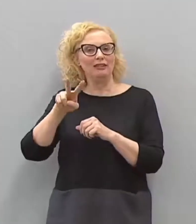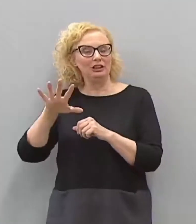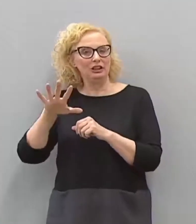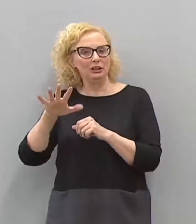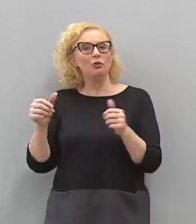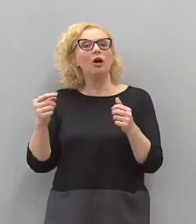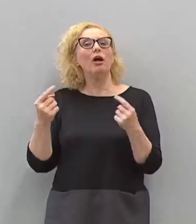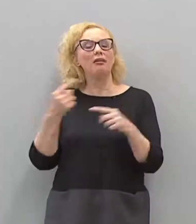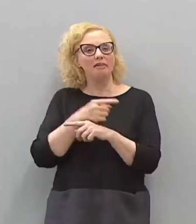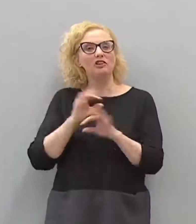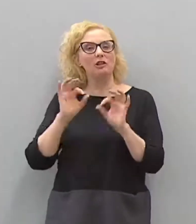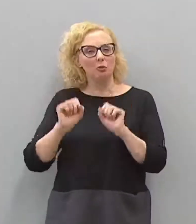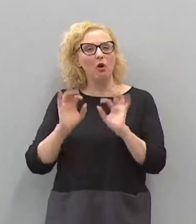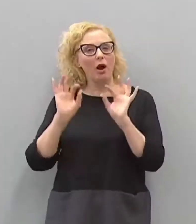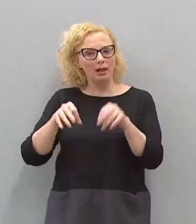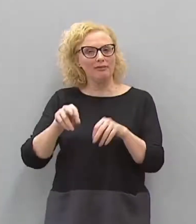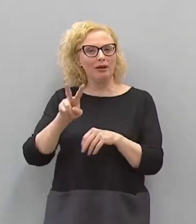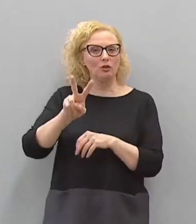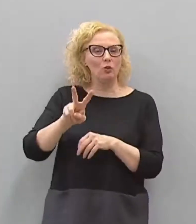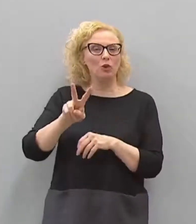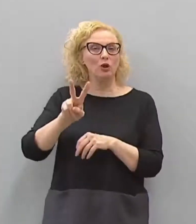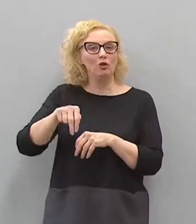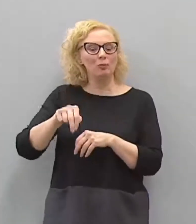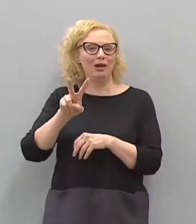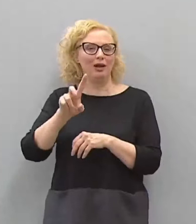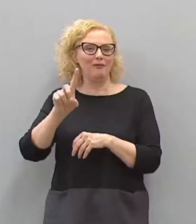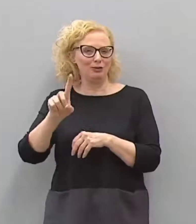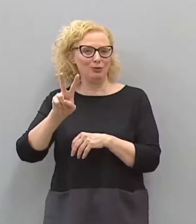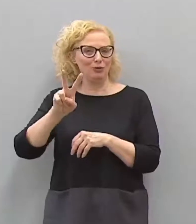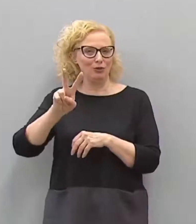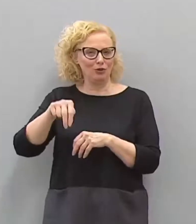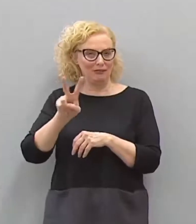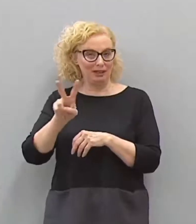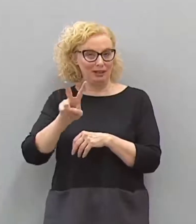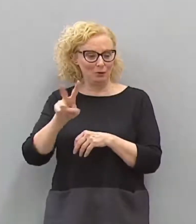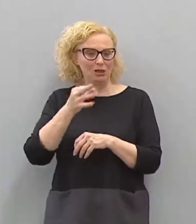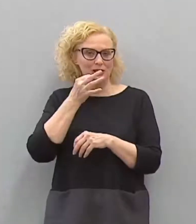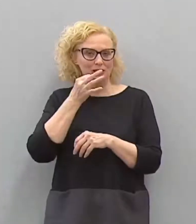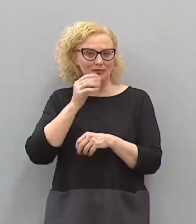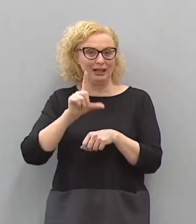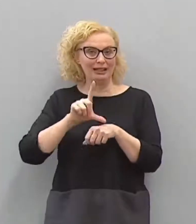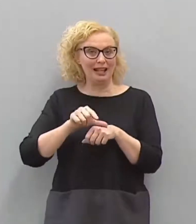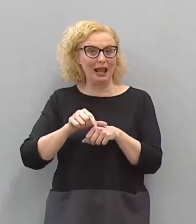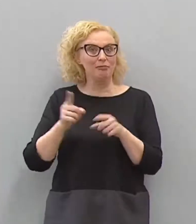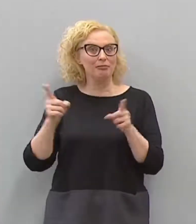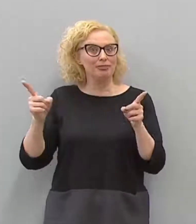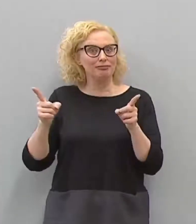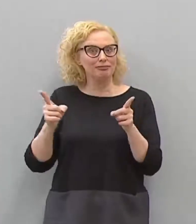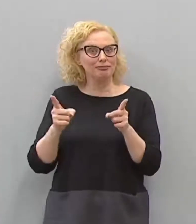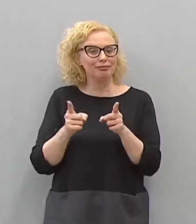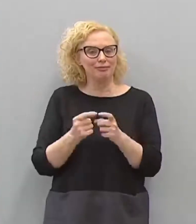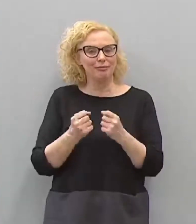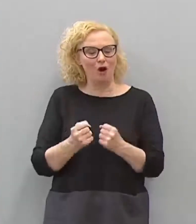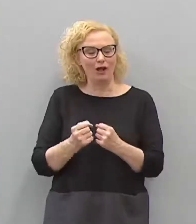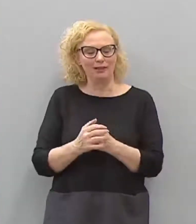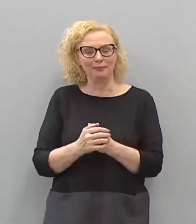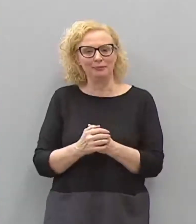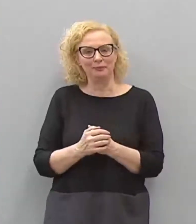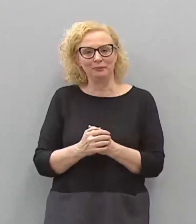anni 2021 2022 quindi diciamo riducendo radicalmente i tempi previsti in origine